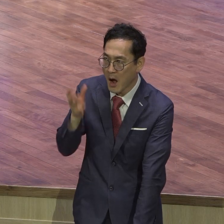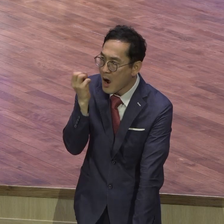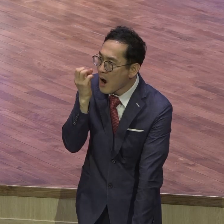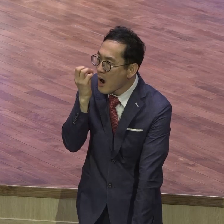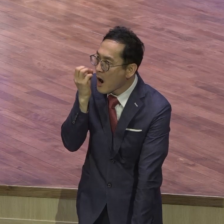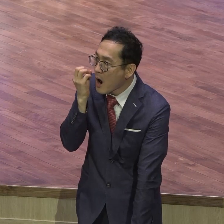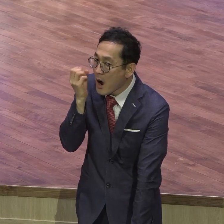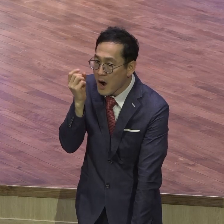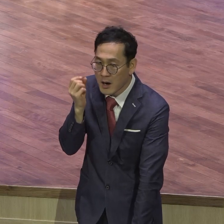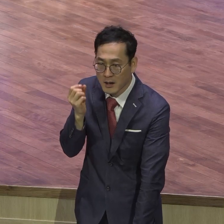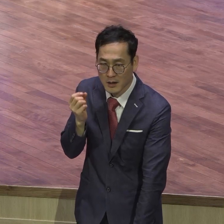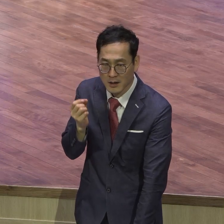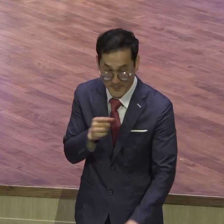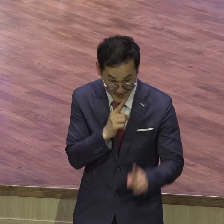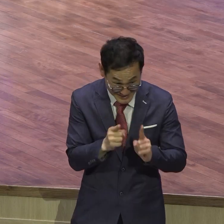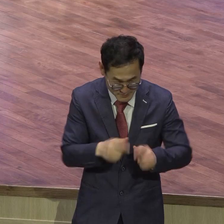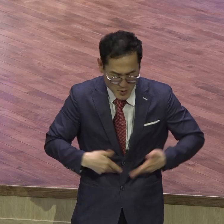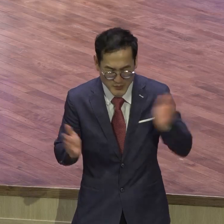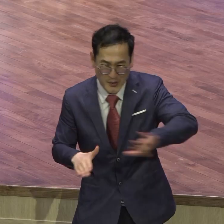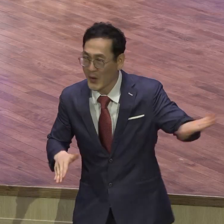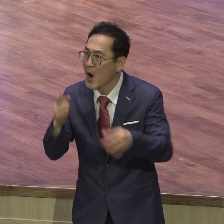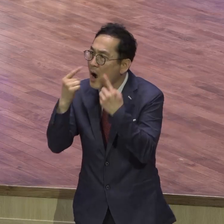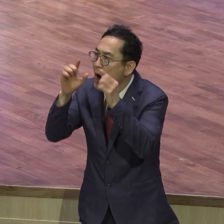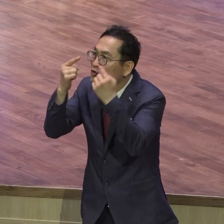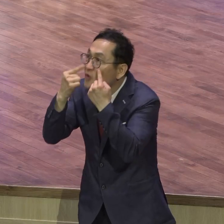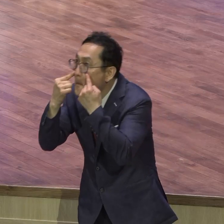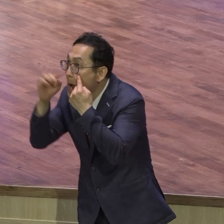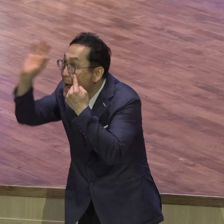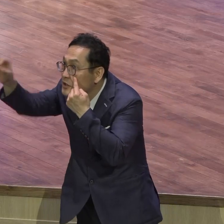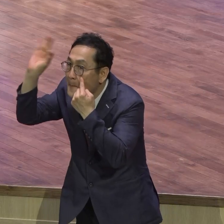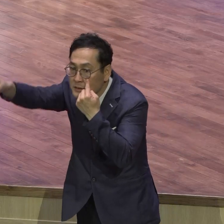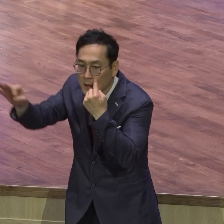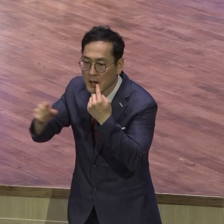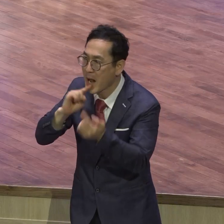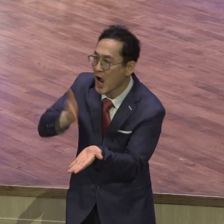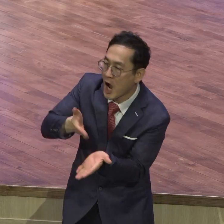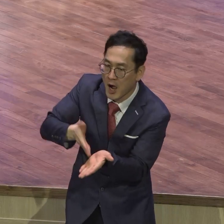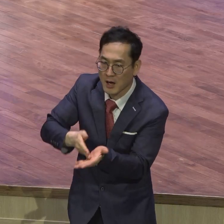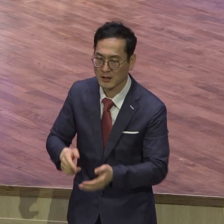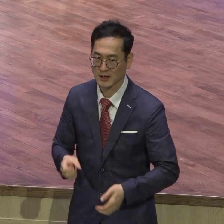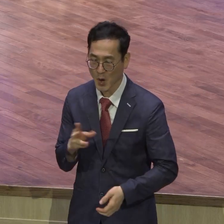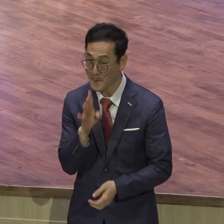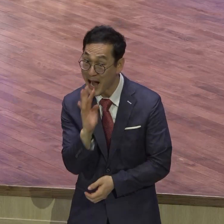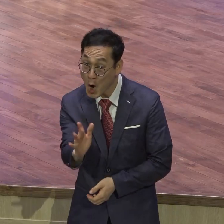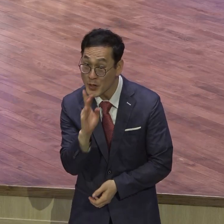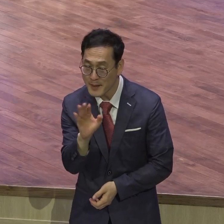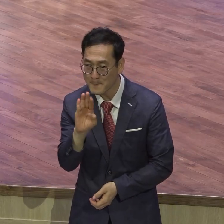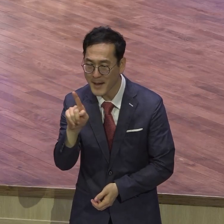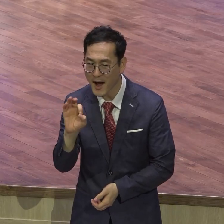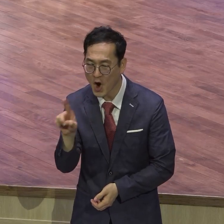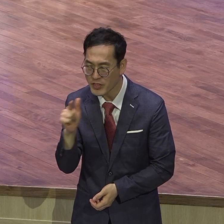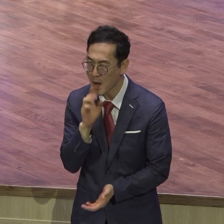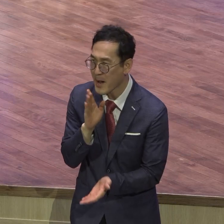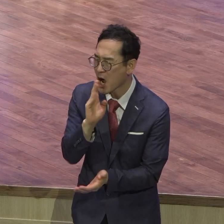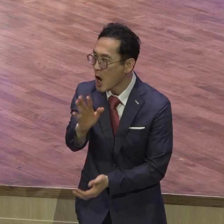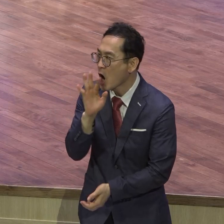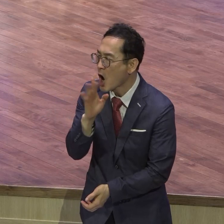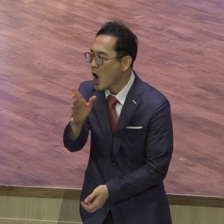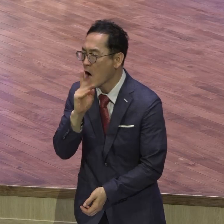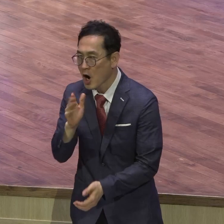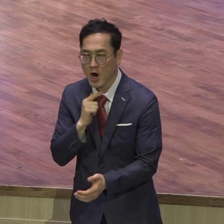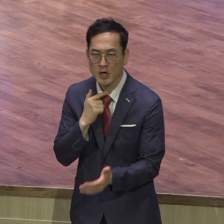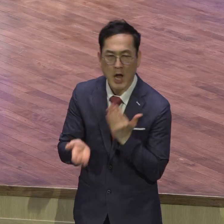말씀에 관심이 없어요 이 불건전 신부주의 막 방은 좋아요 방은 좋아요 막 신비 막 신비주의 이런 것